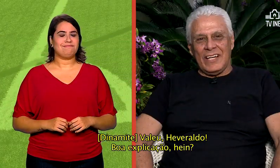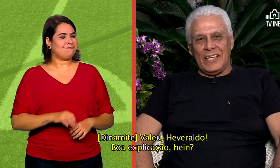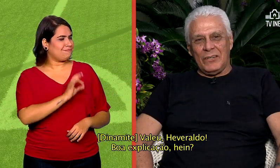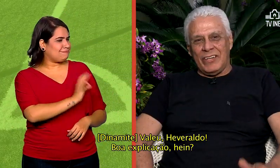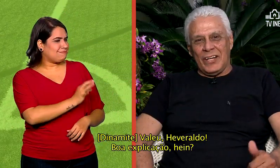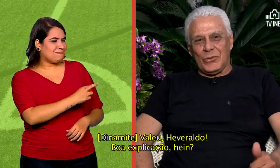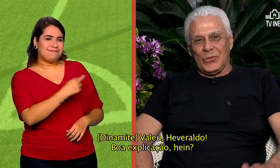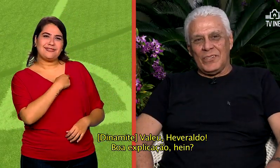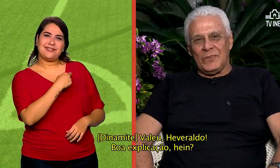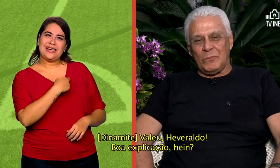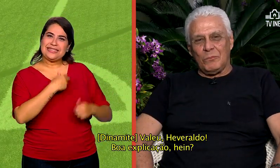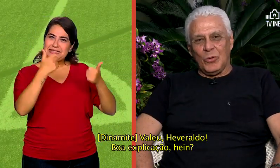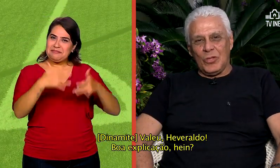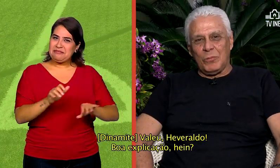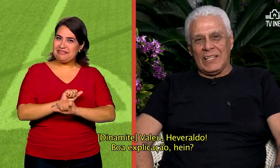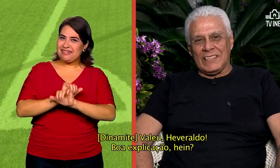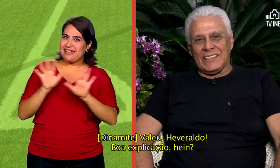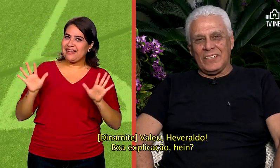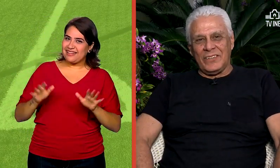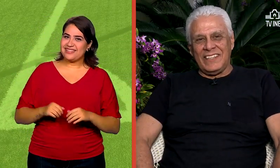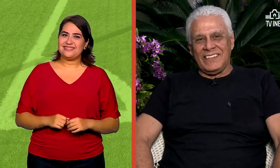Valeu, Everaldo. Boa explicação, hein?